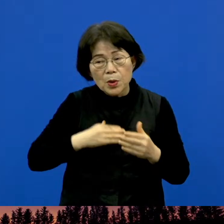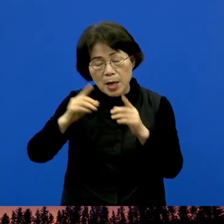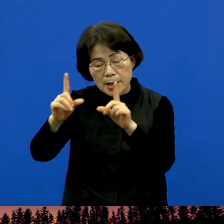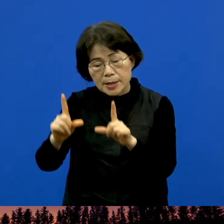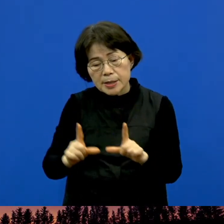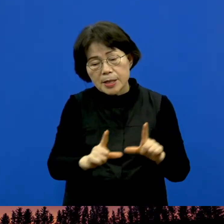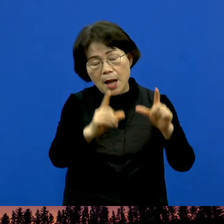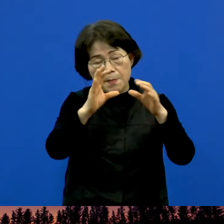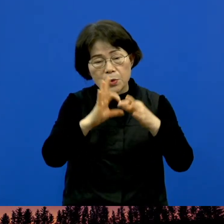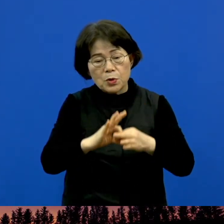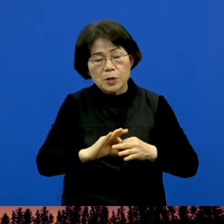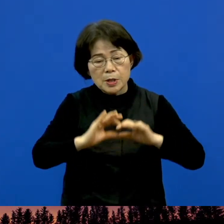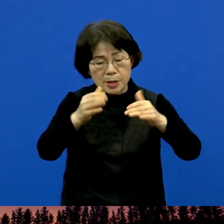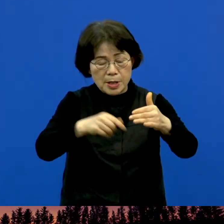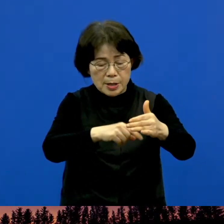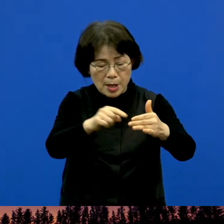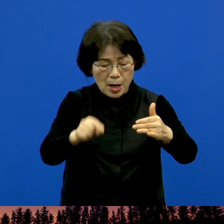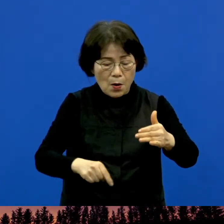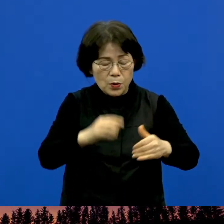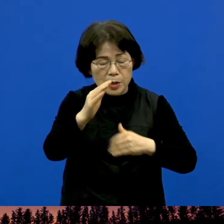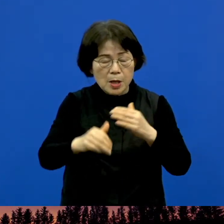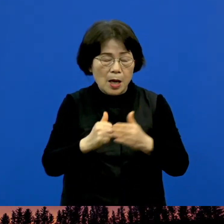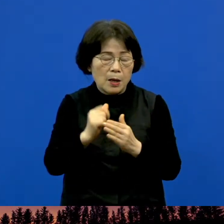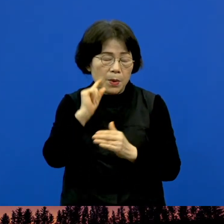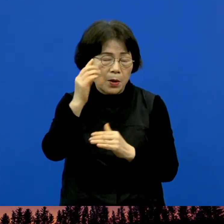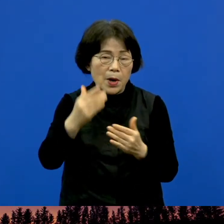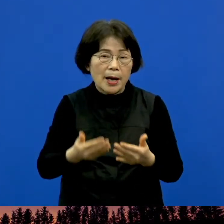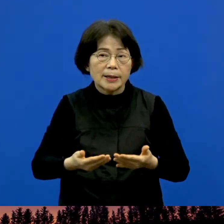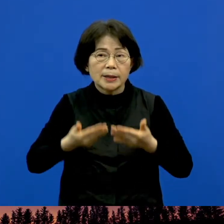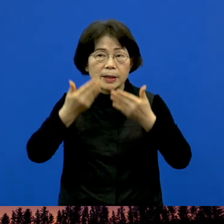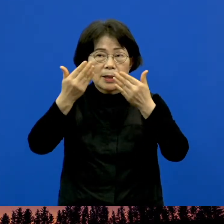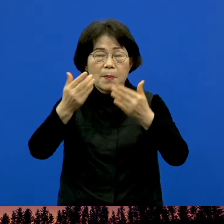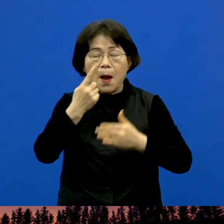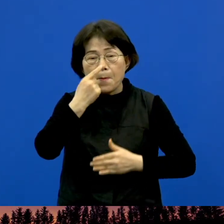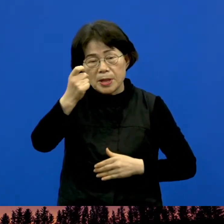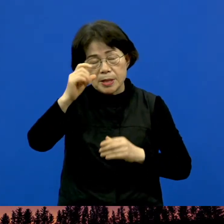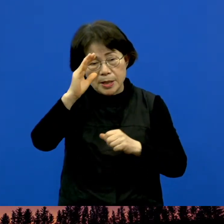통하여서 세상 속에서도 하나님께 영광을 돌리며 살아가는 멋진 하나님의 백성들이 되시기